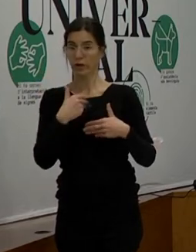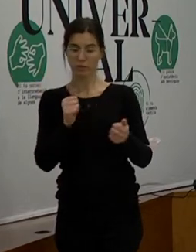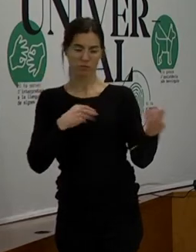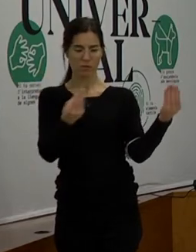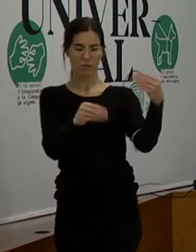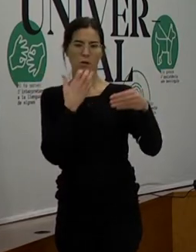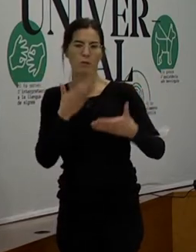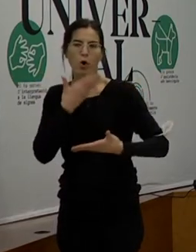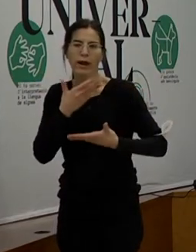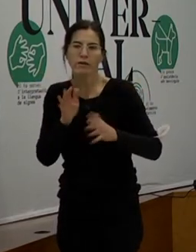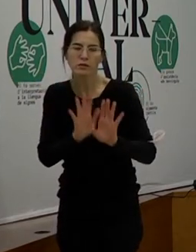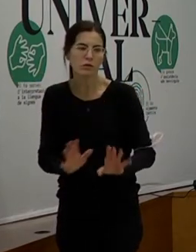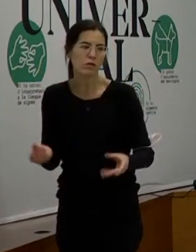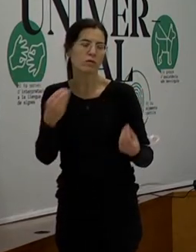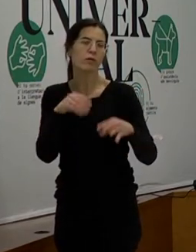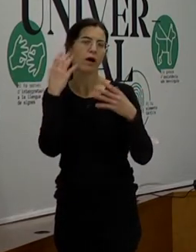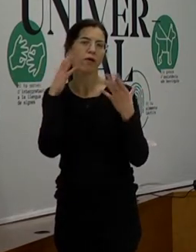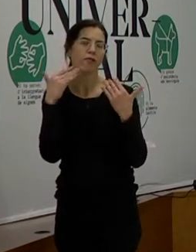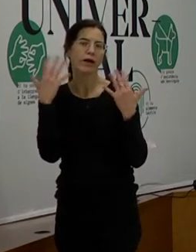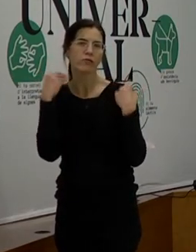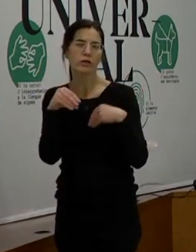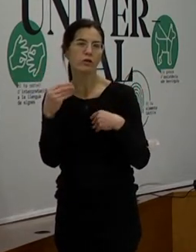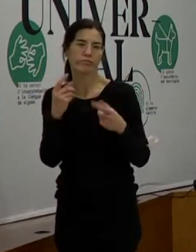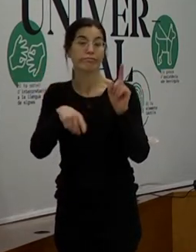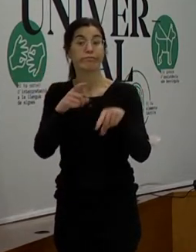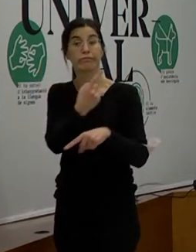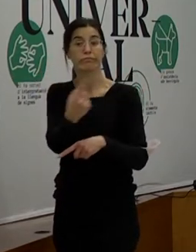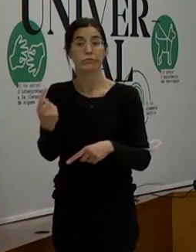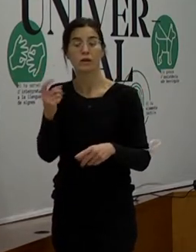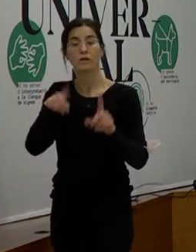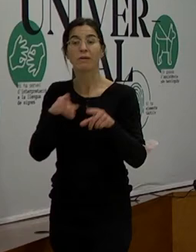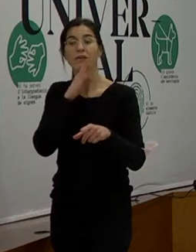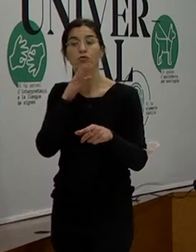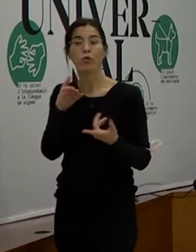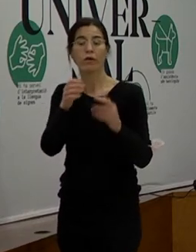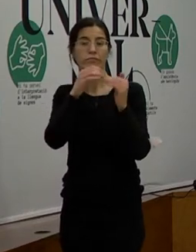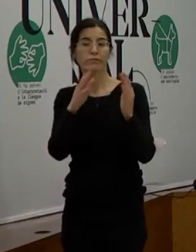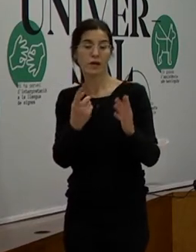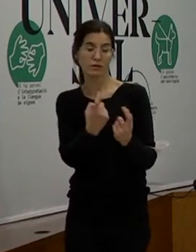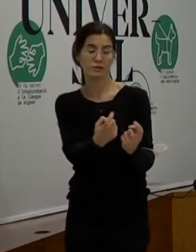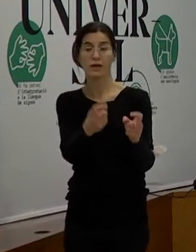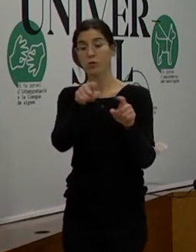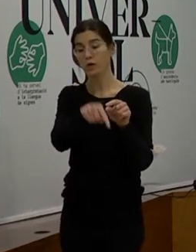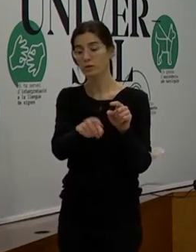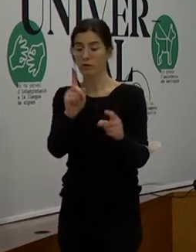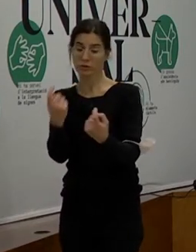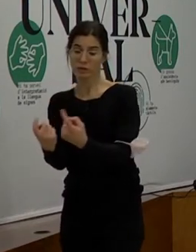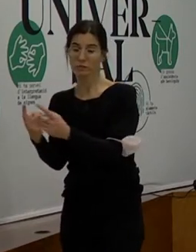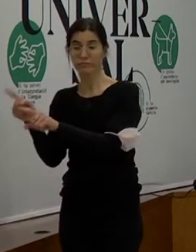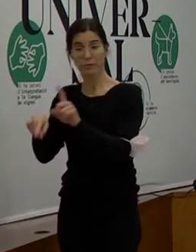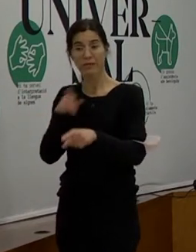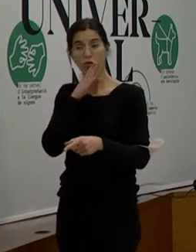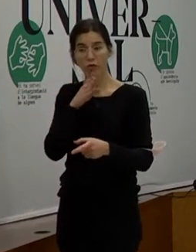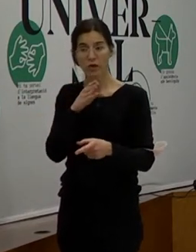pots tindre calefacció, aire condicionat, etc, etc. Evidentment, depèn d'on estigui el canviador, tindrà unes necessitats o unes altres.